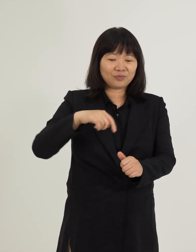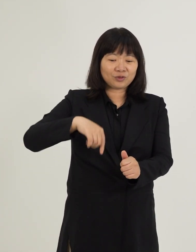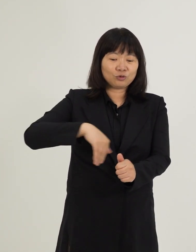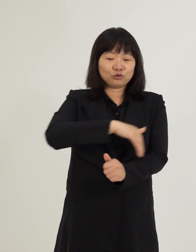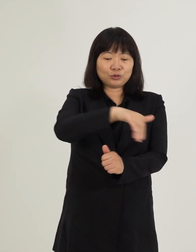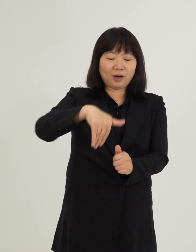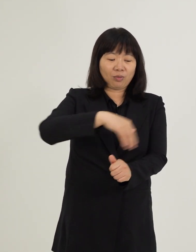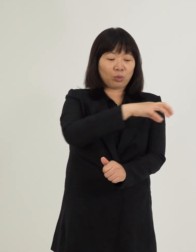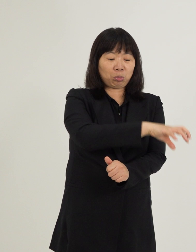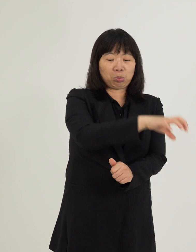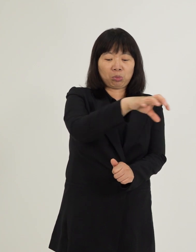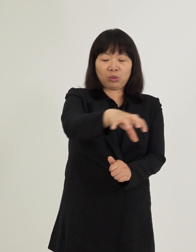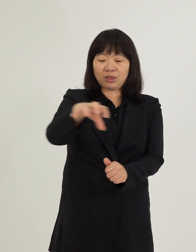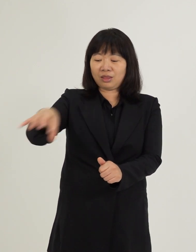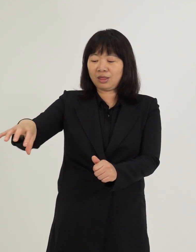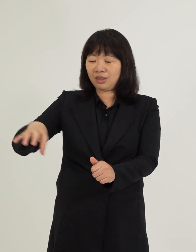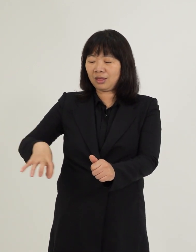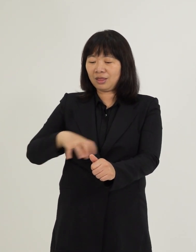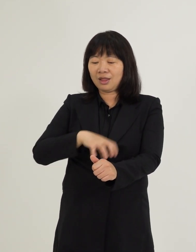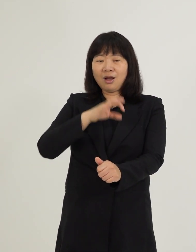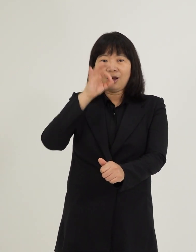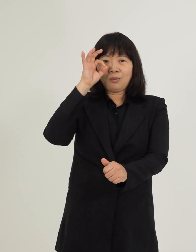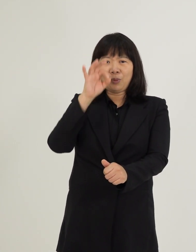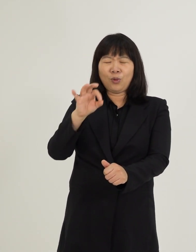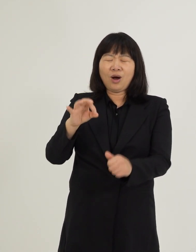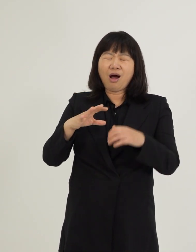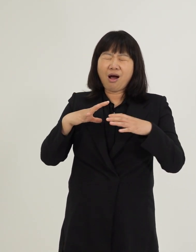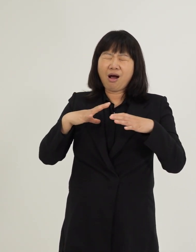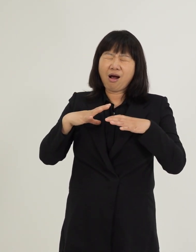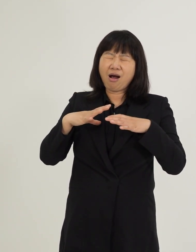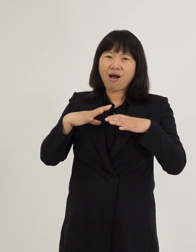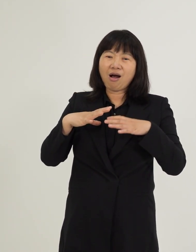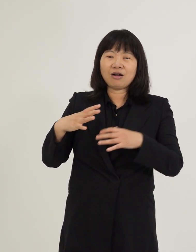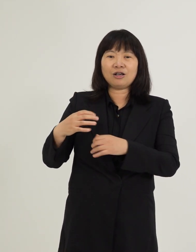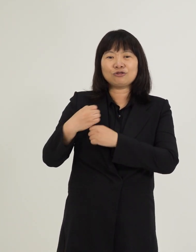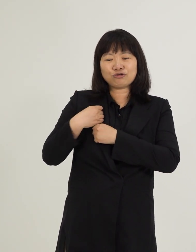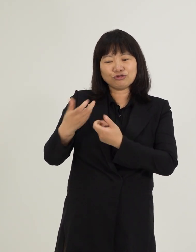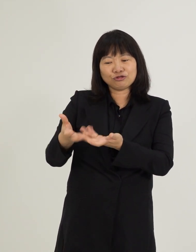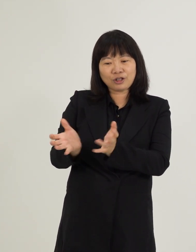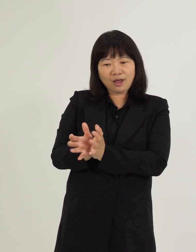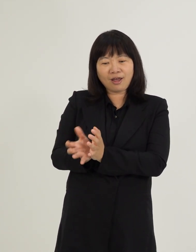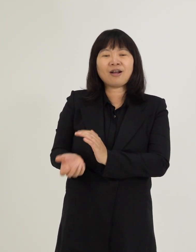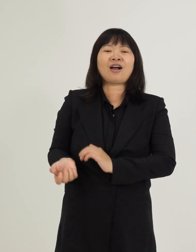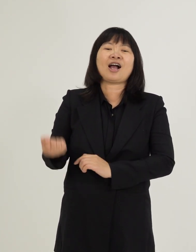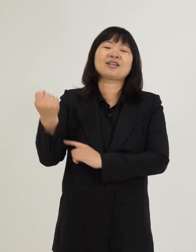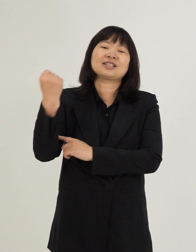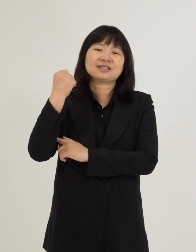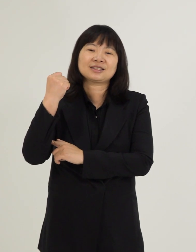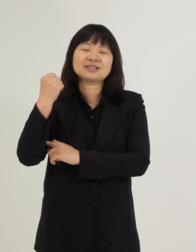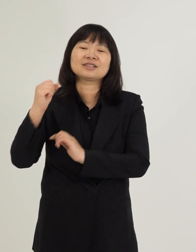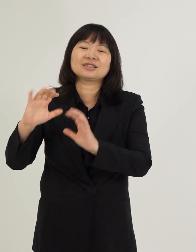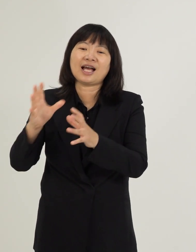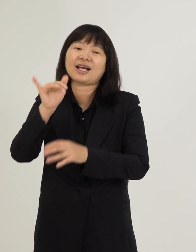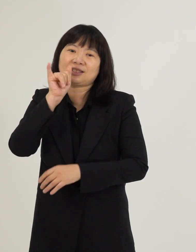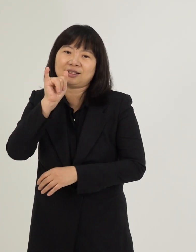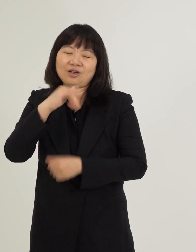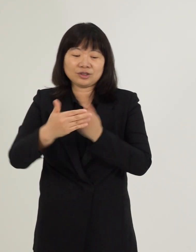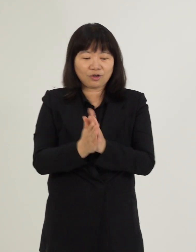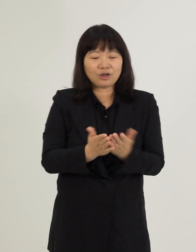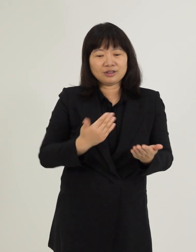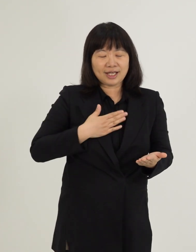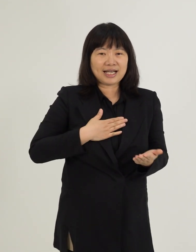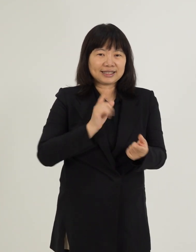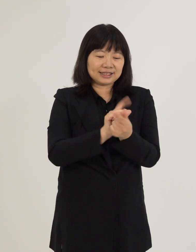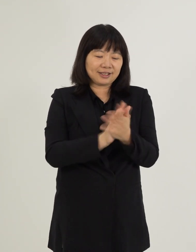어떤 무시무시한 군대를 보유한 나라들이 있었는가 하면 제가 성경을 찾아봤어요.